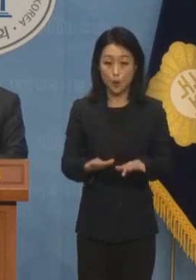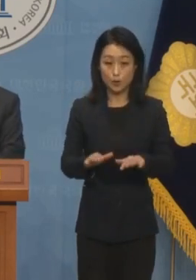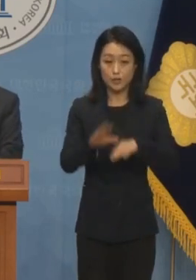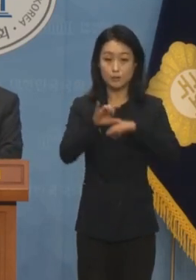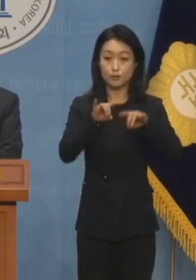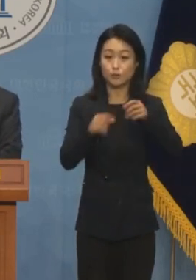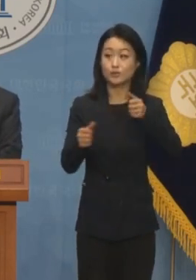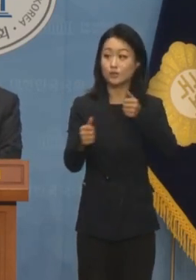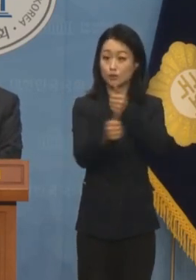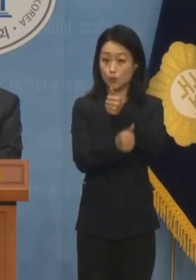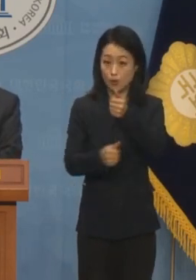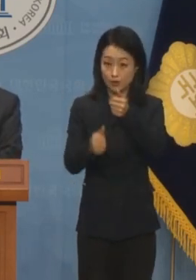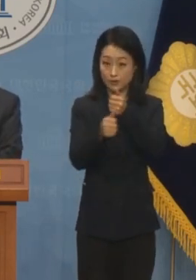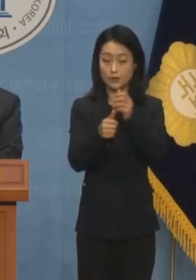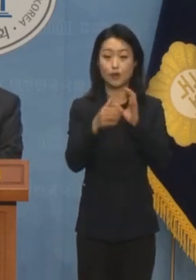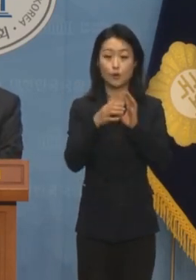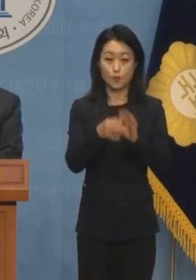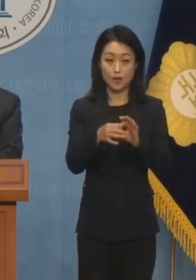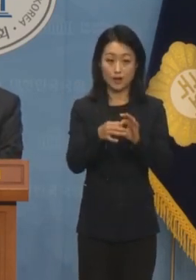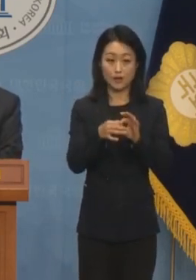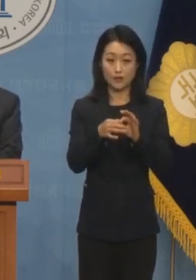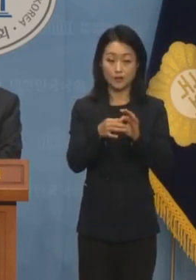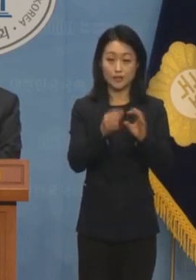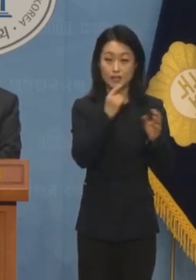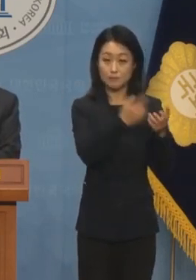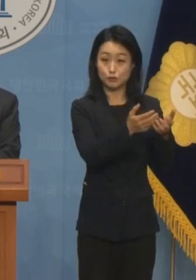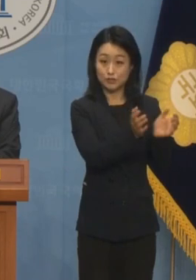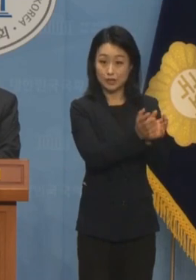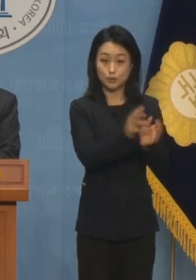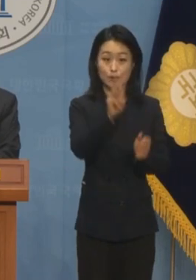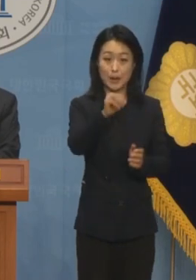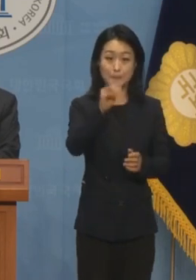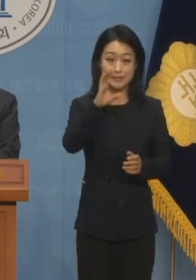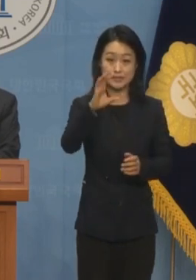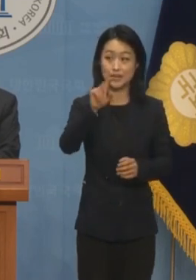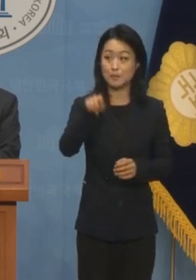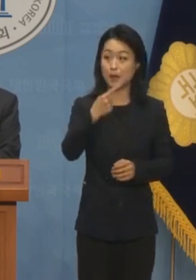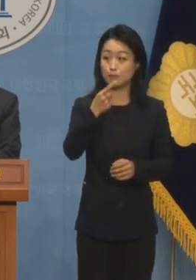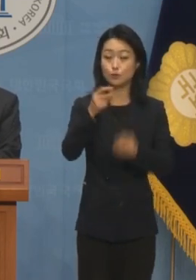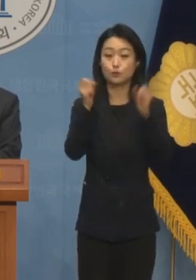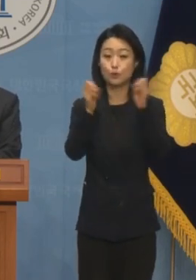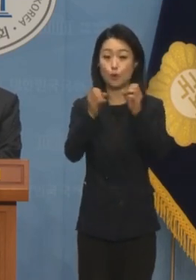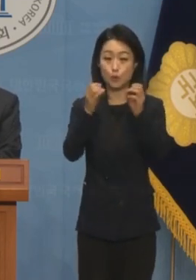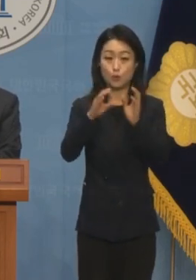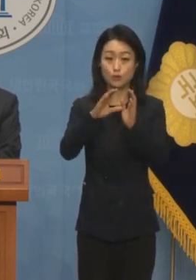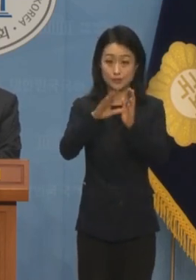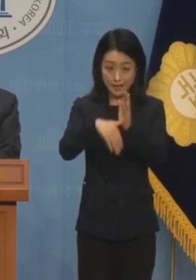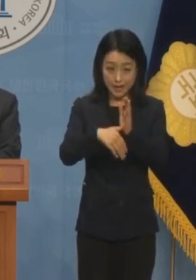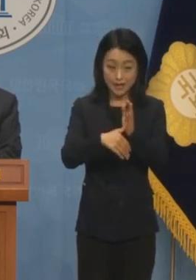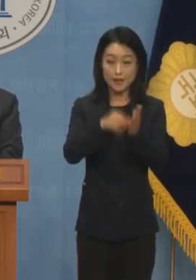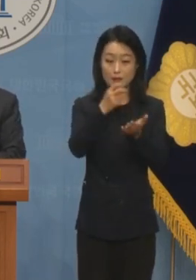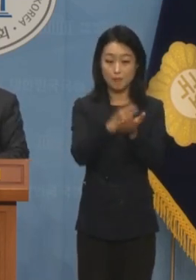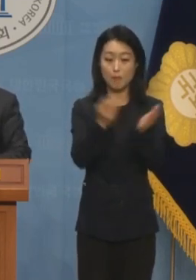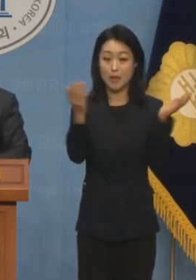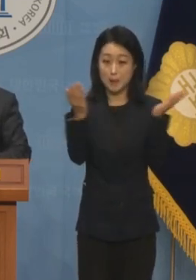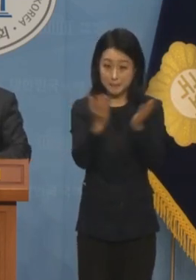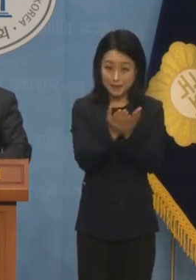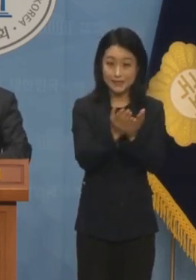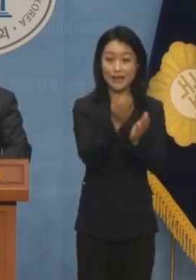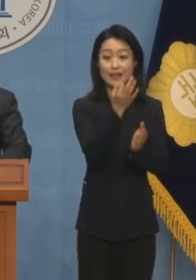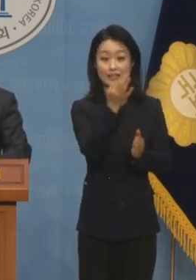방통위 2인 체제와 관련 민주당 노정면 의원도 MBC 100분 토론에서 그 합법성을 인정한 바가 있다는